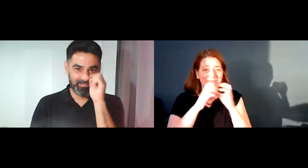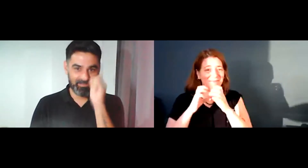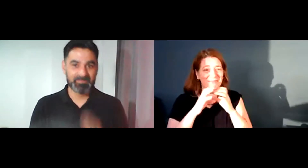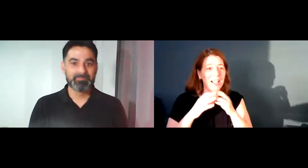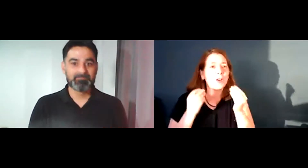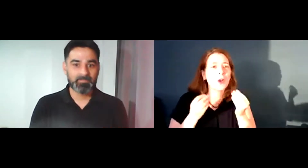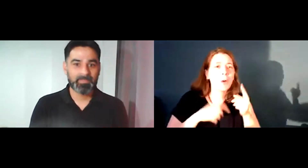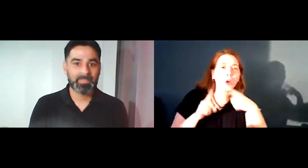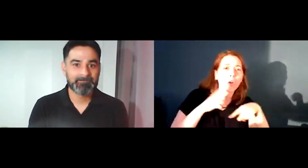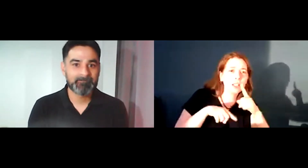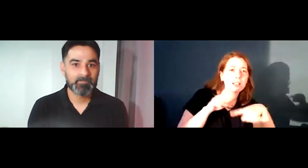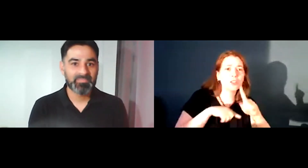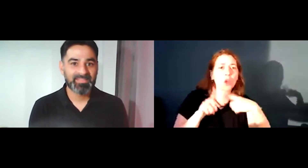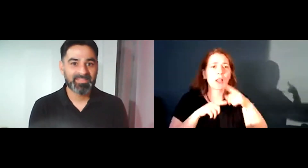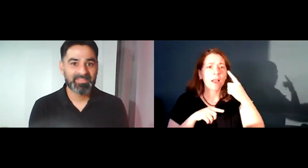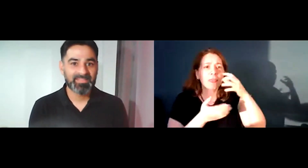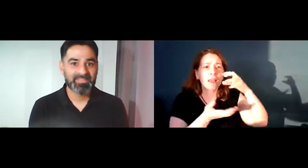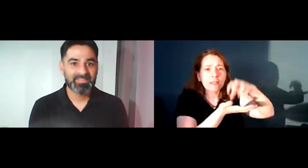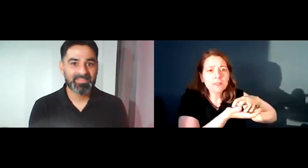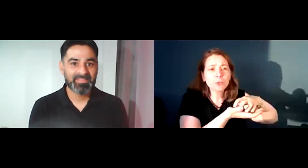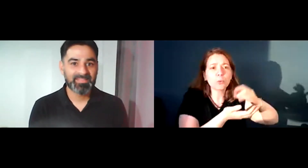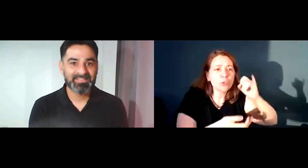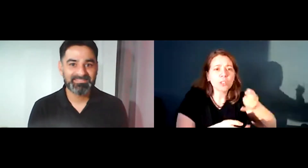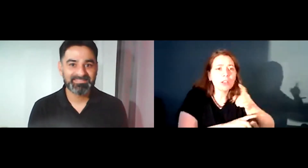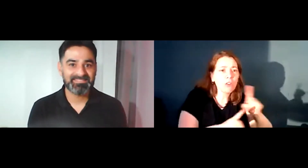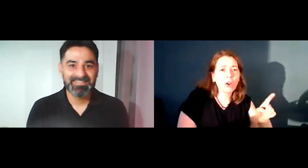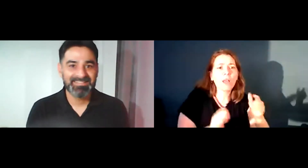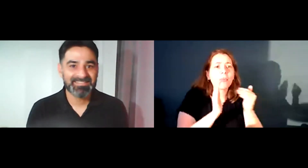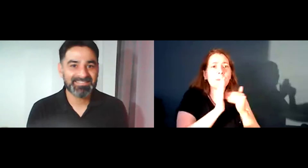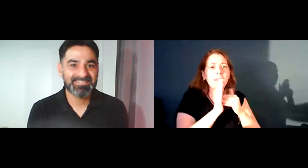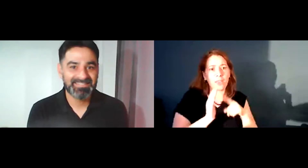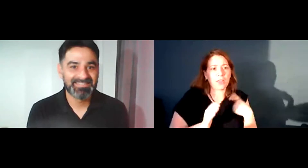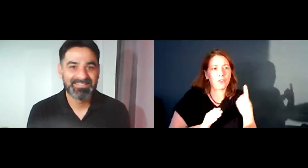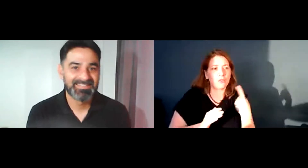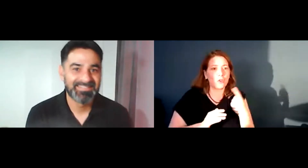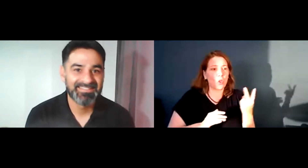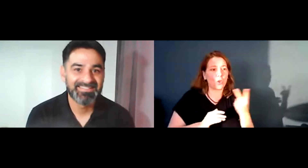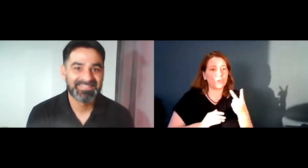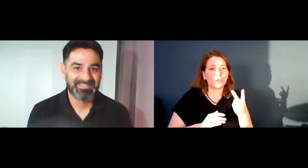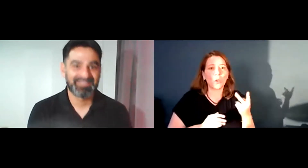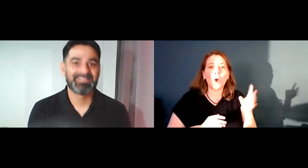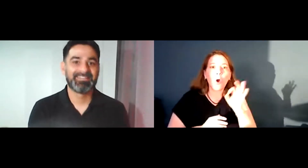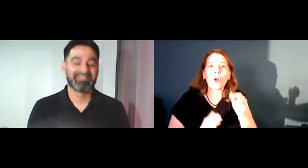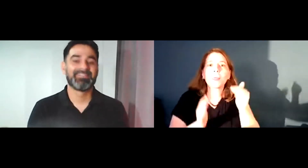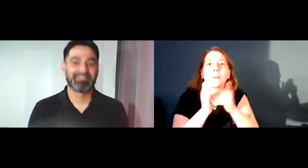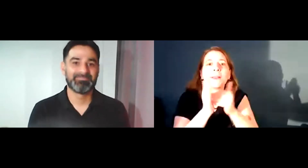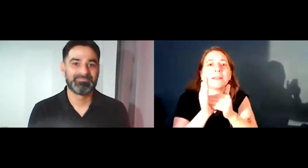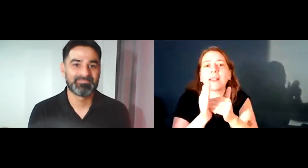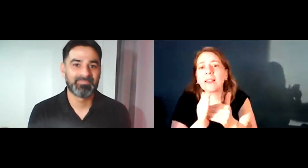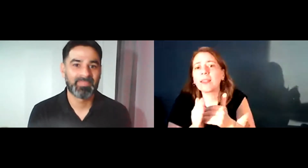depende de nosotros, si ellos siguen o no. Dios quiera que sigan para nosotros poder seguir con ellos, pero bueno. Pero por eso